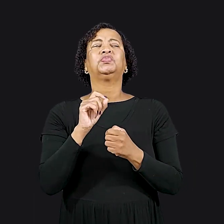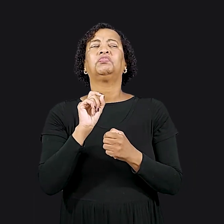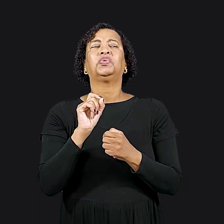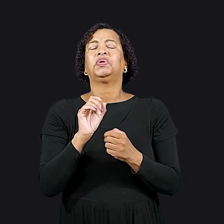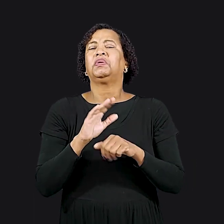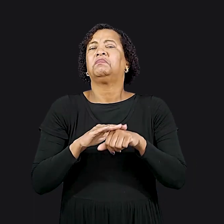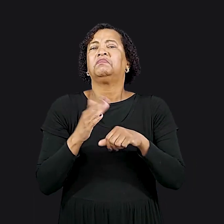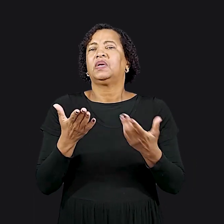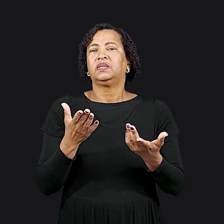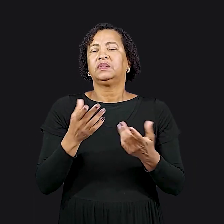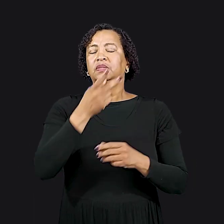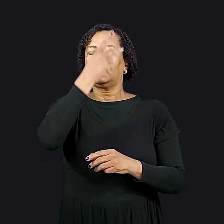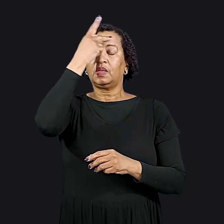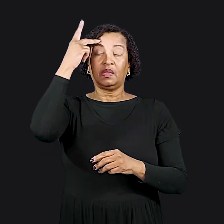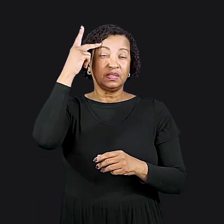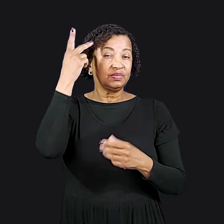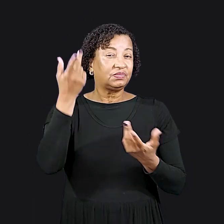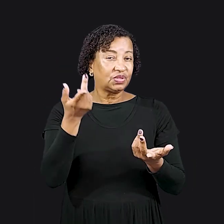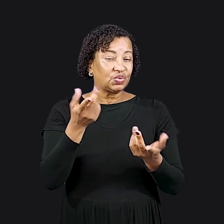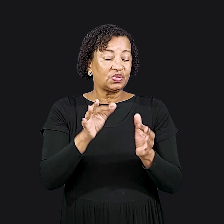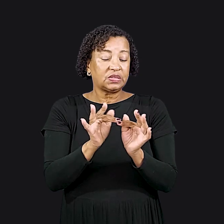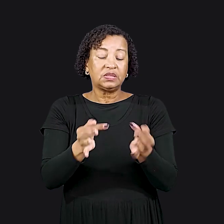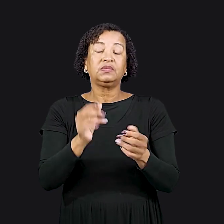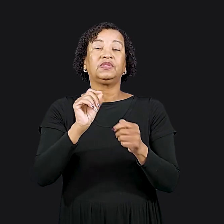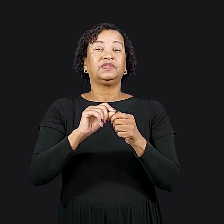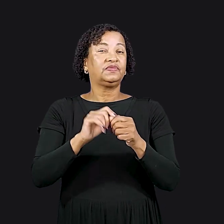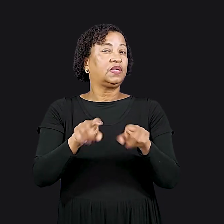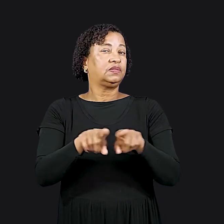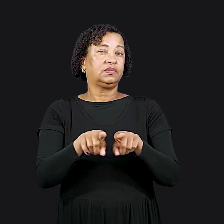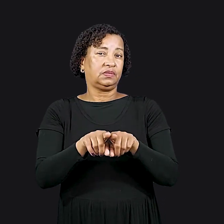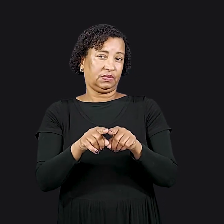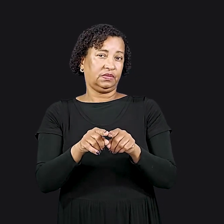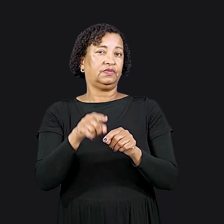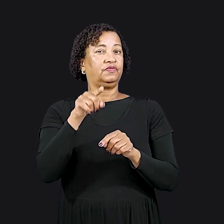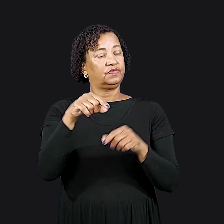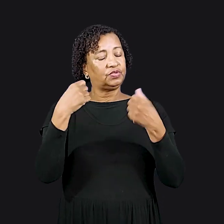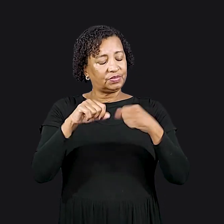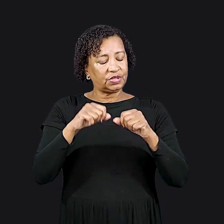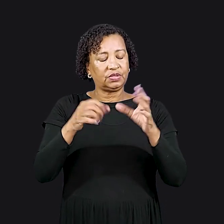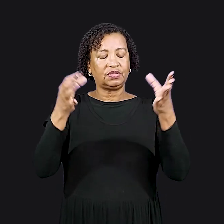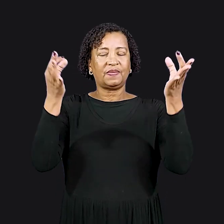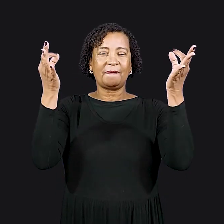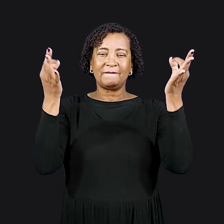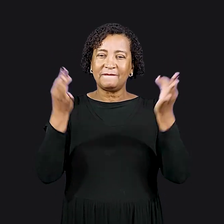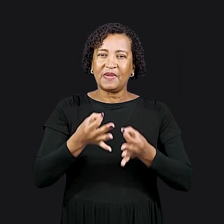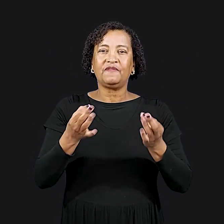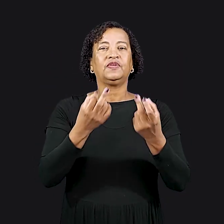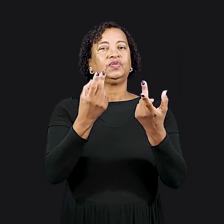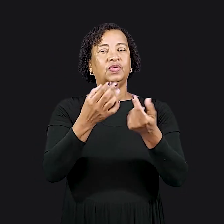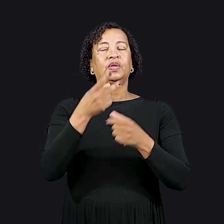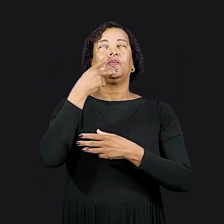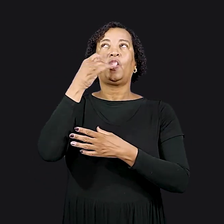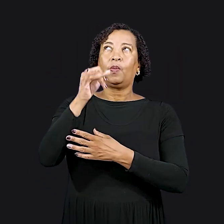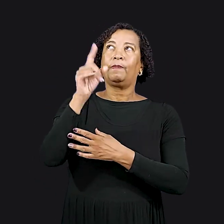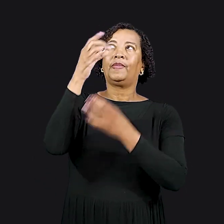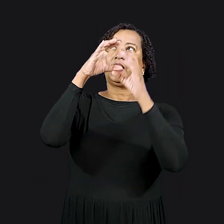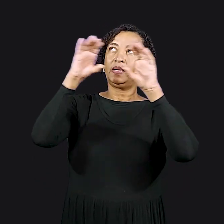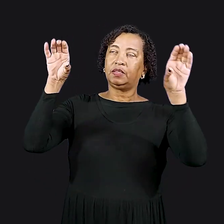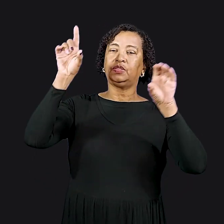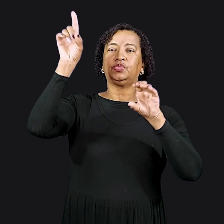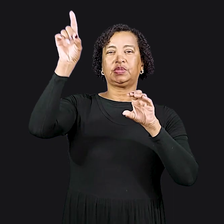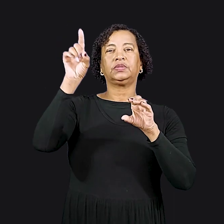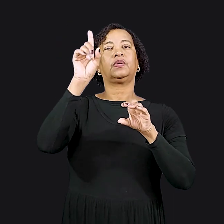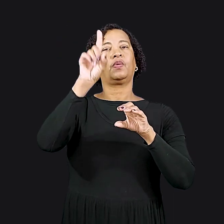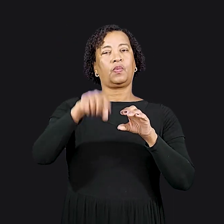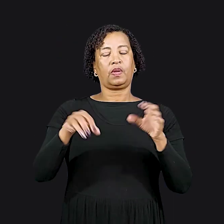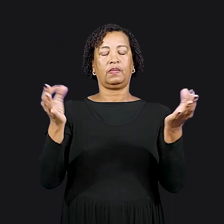fazendo demais? Até os pagãos fazem isso. Portanto, sejam perfeitos como perfeito é o Pai